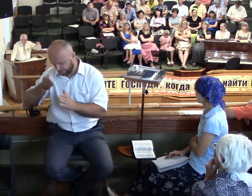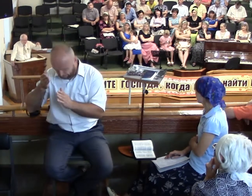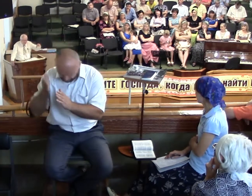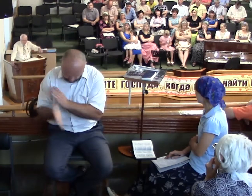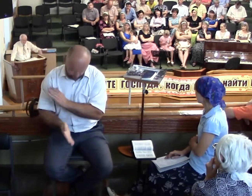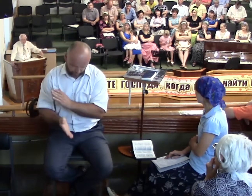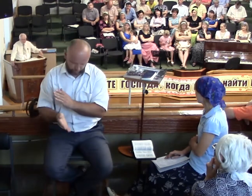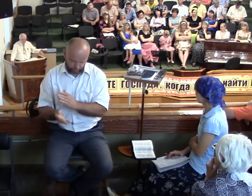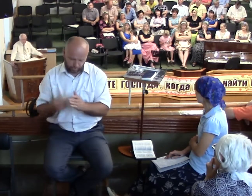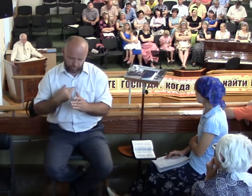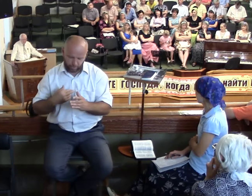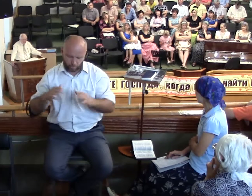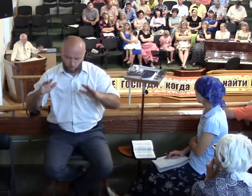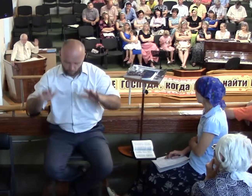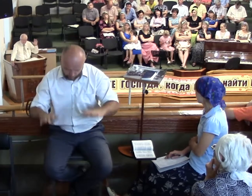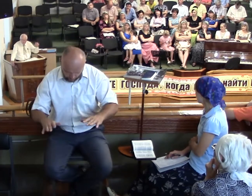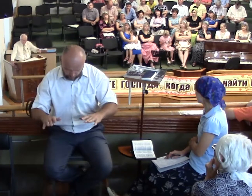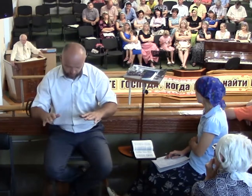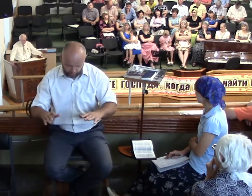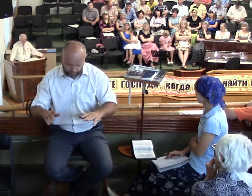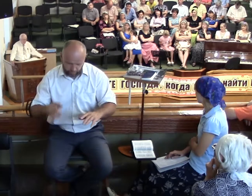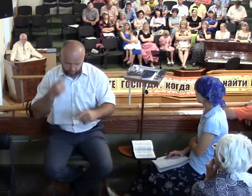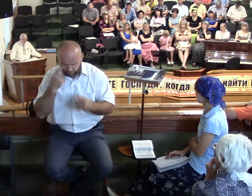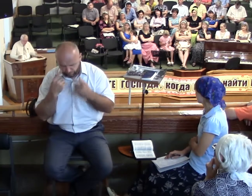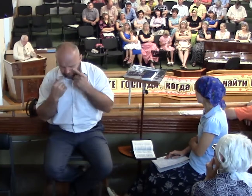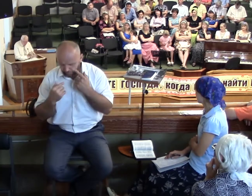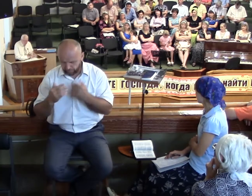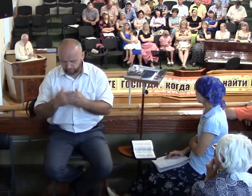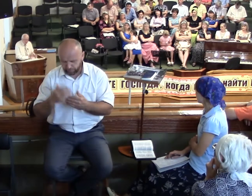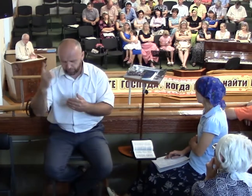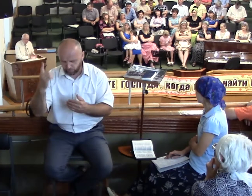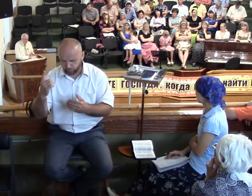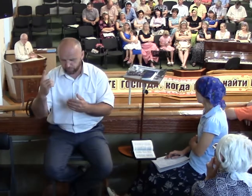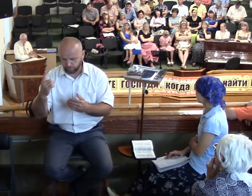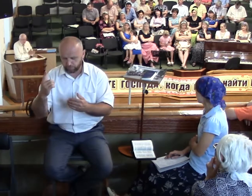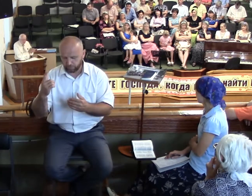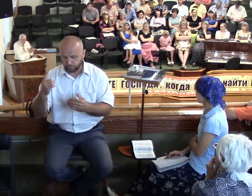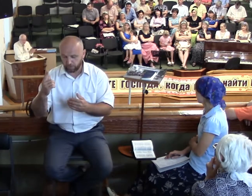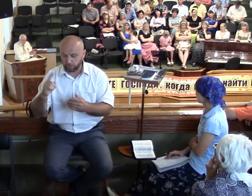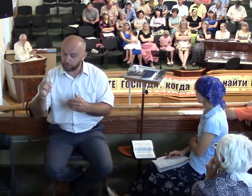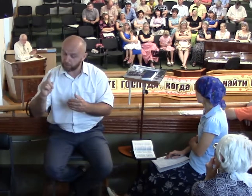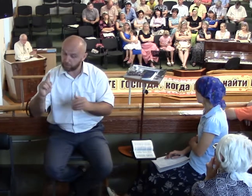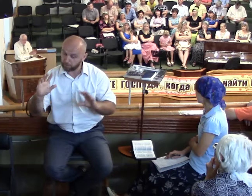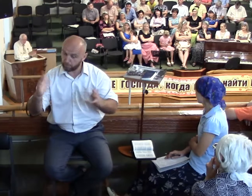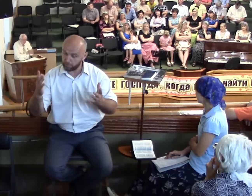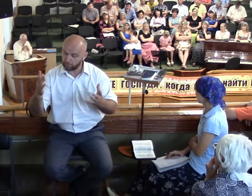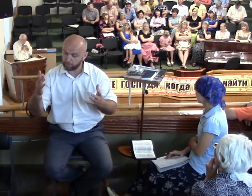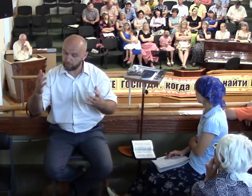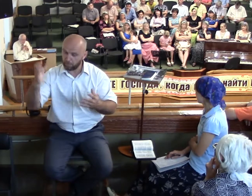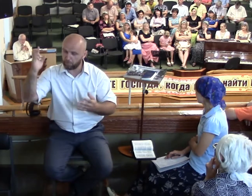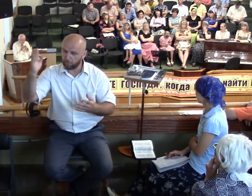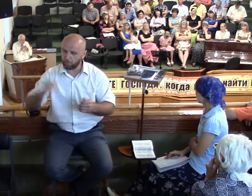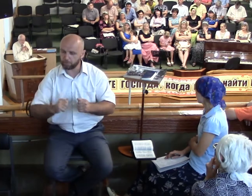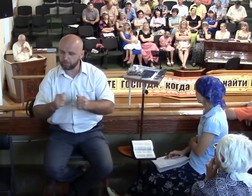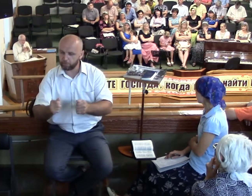Он становится частью сердца отца, частью родителей. Он становится частью, и он его собственность уже. То есть не